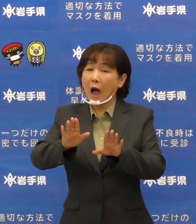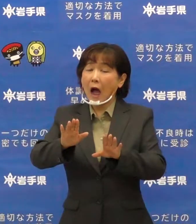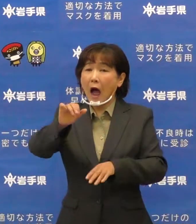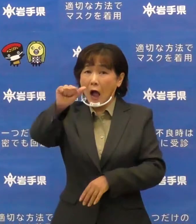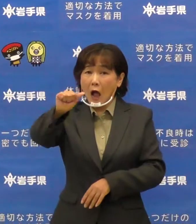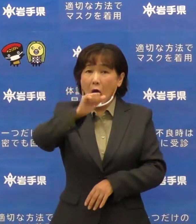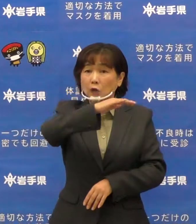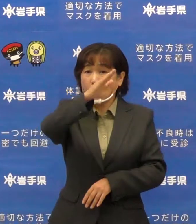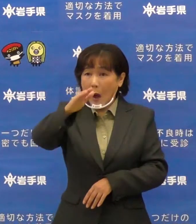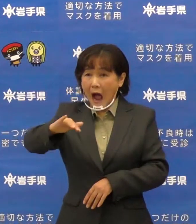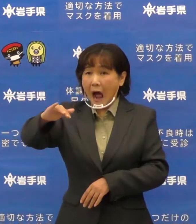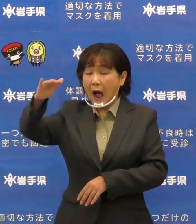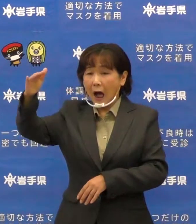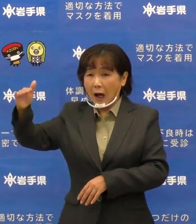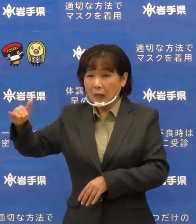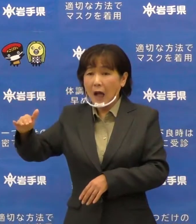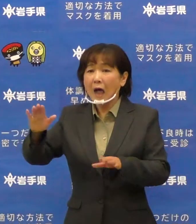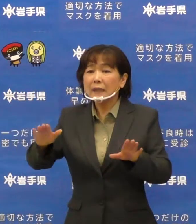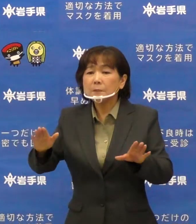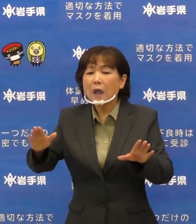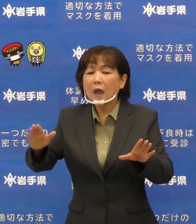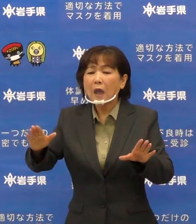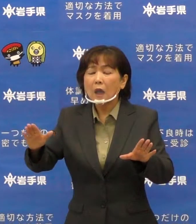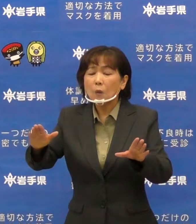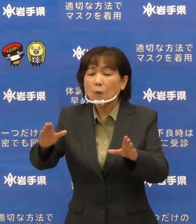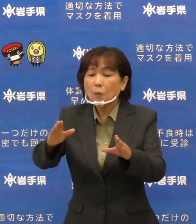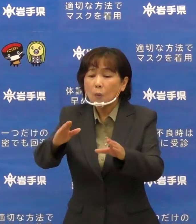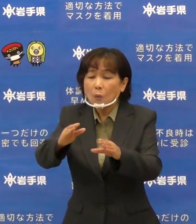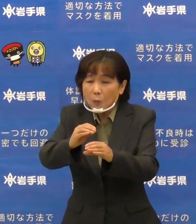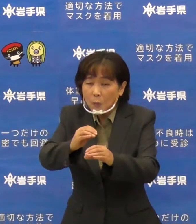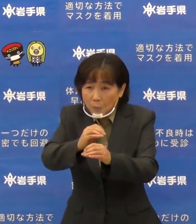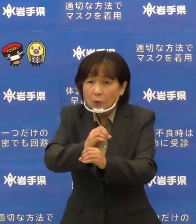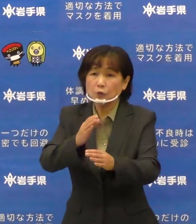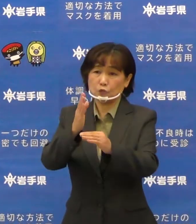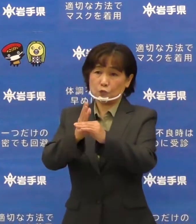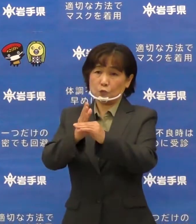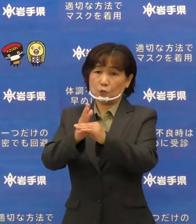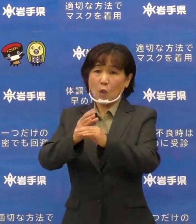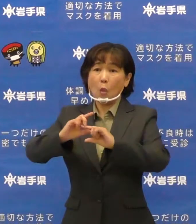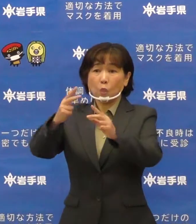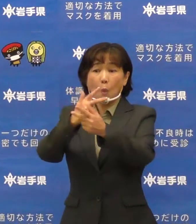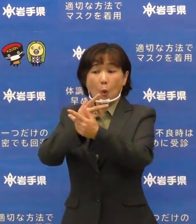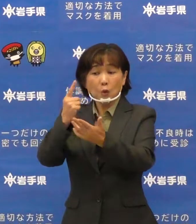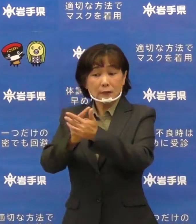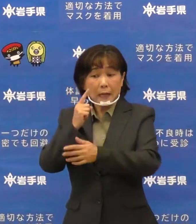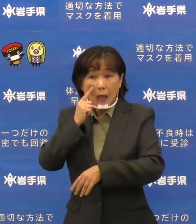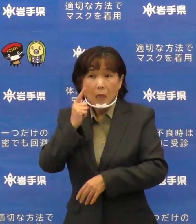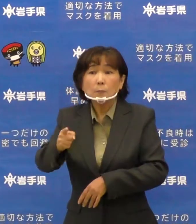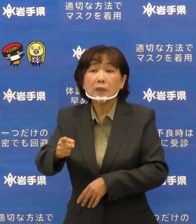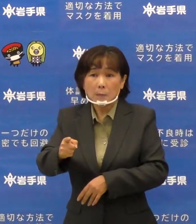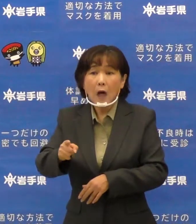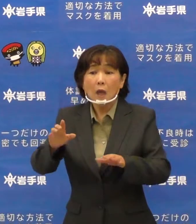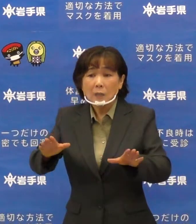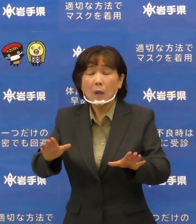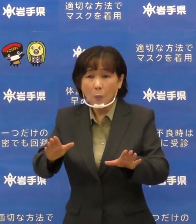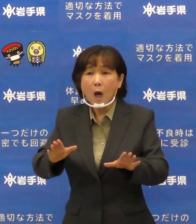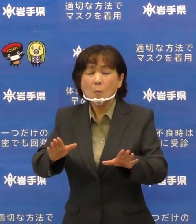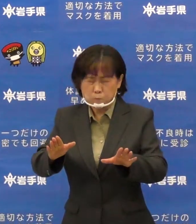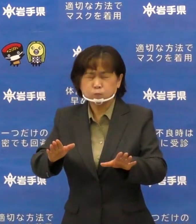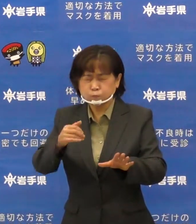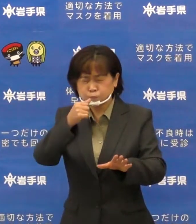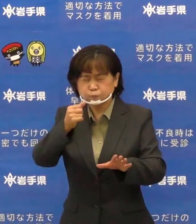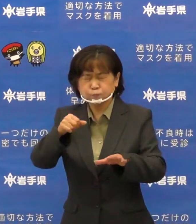東北の方はこうもうほぼ東北全体ほぼゼロにこうなりつつありますし、日本全体とし